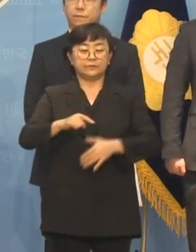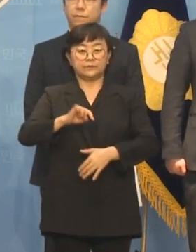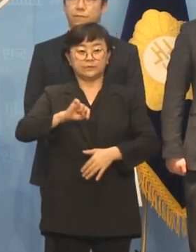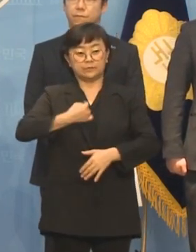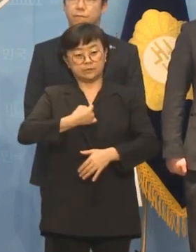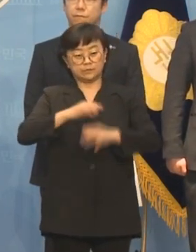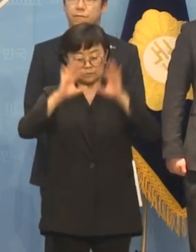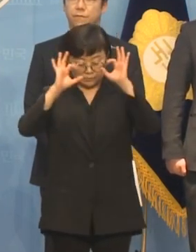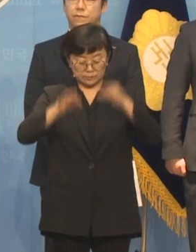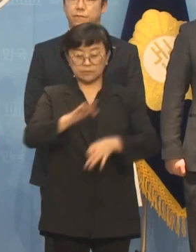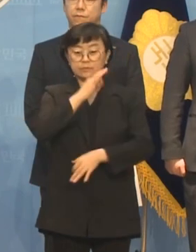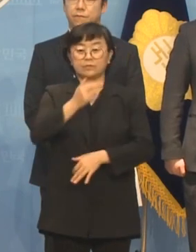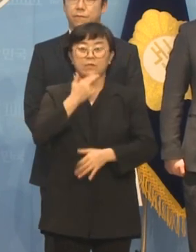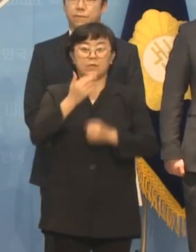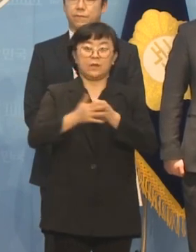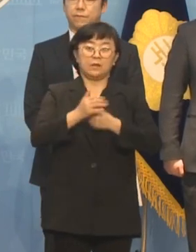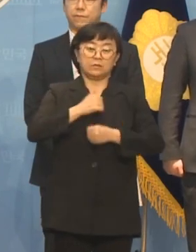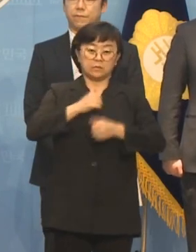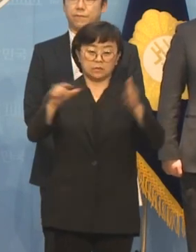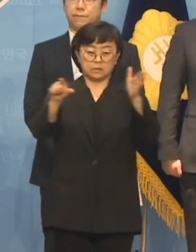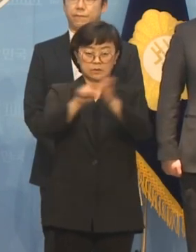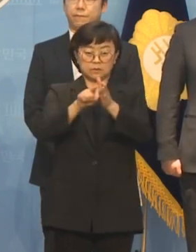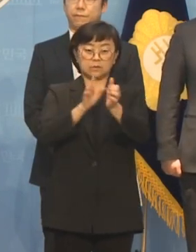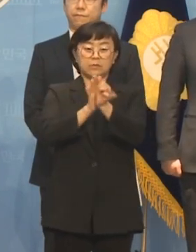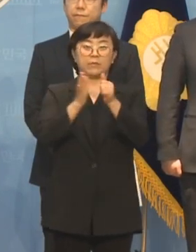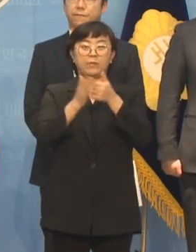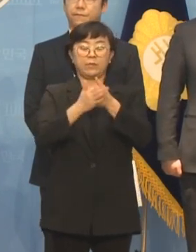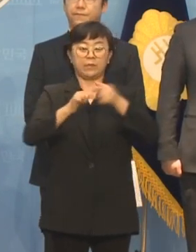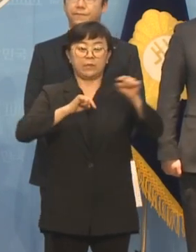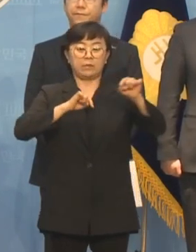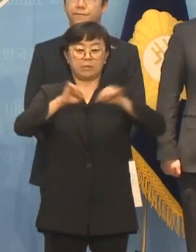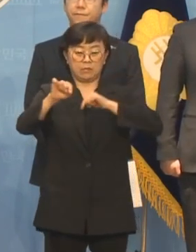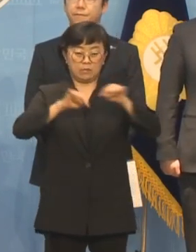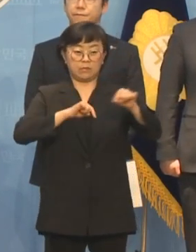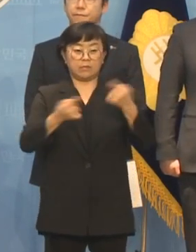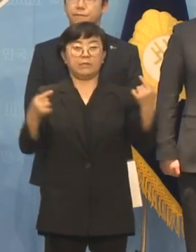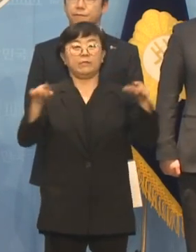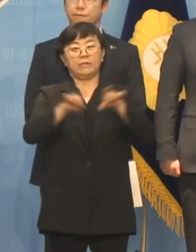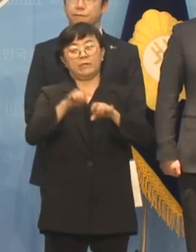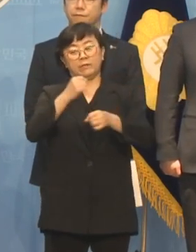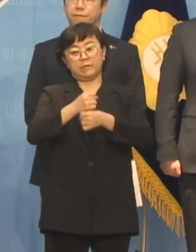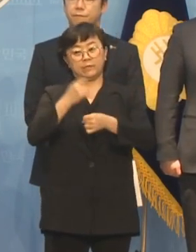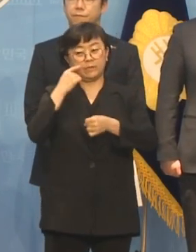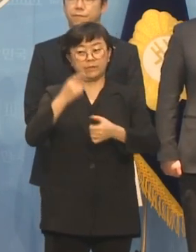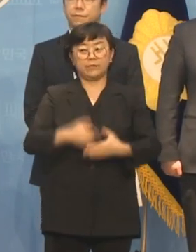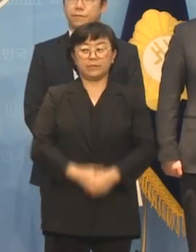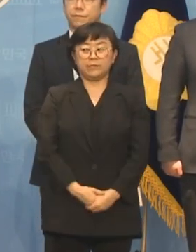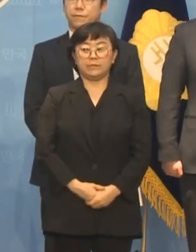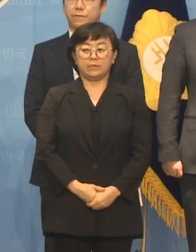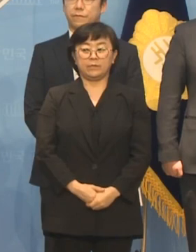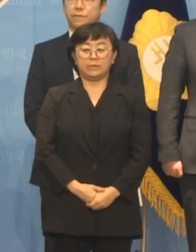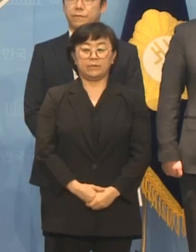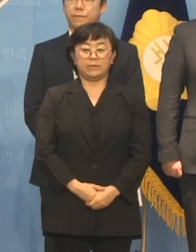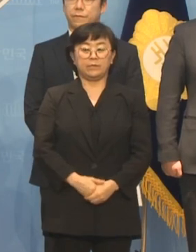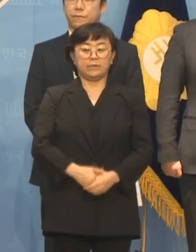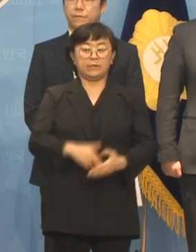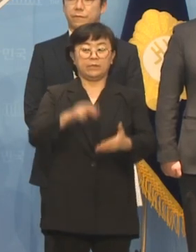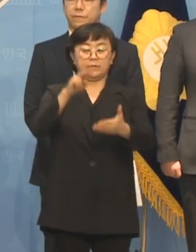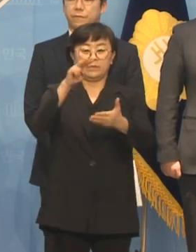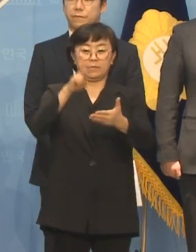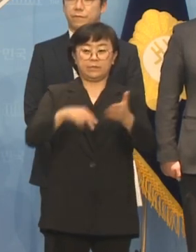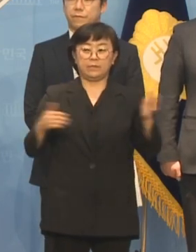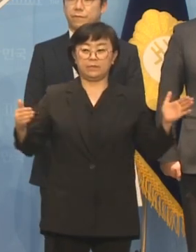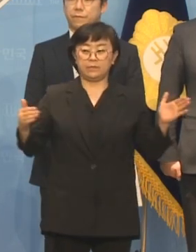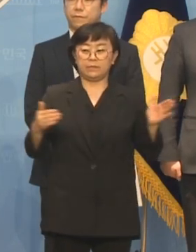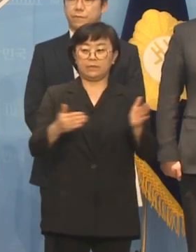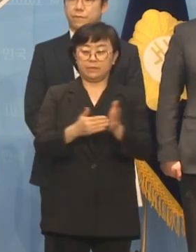없이 자부할 수 있는 신뢰와 협력의 연합정치를 함께 만들어 봅시다. 기자회견문 낭독은 이것으로